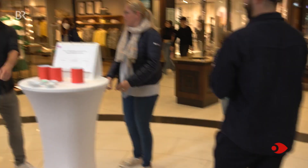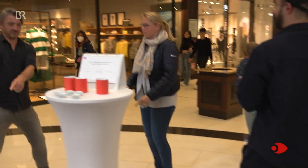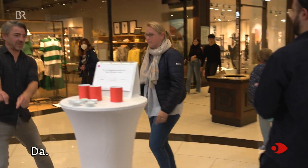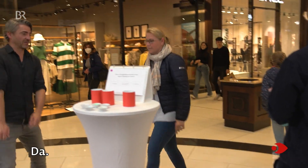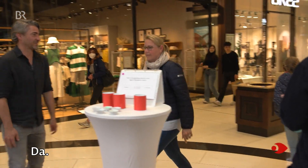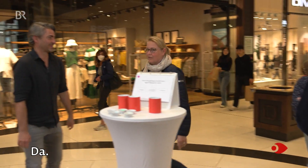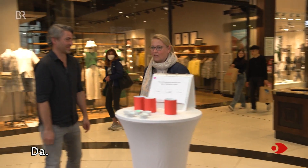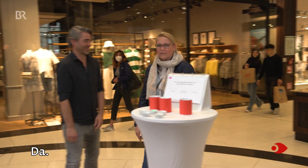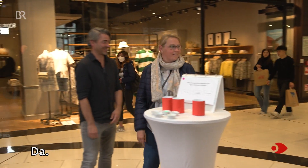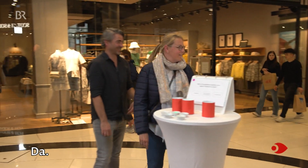Da.